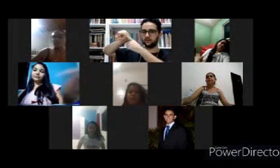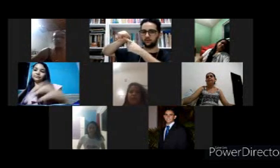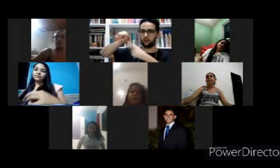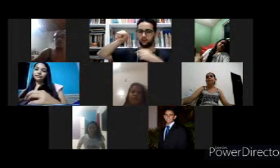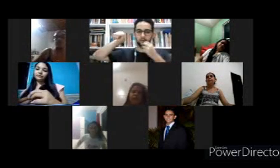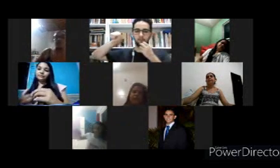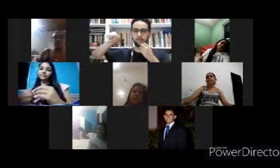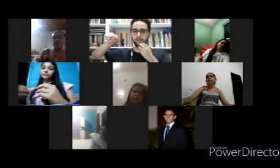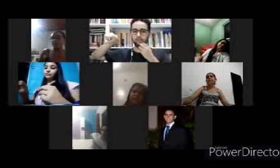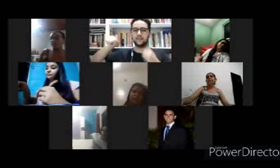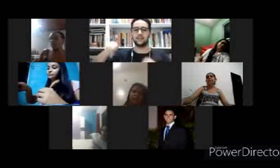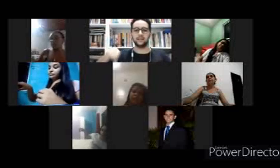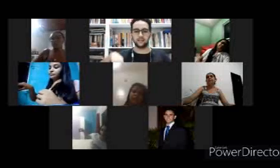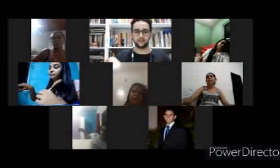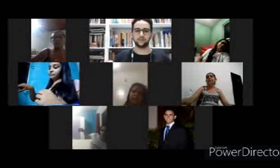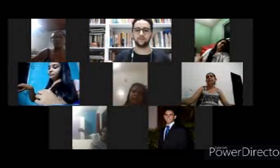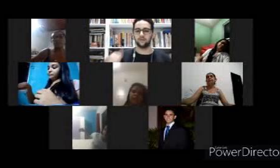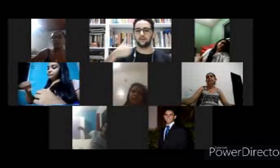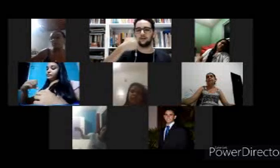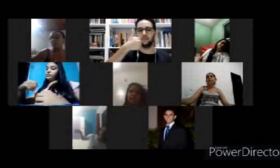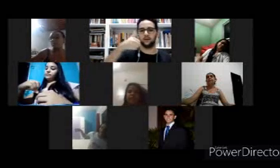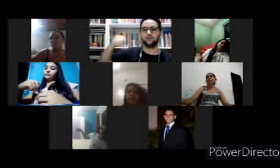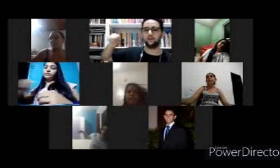ver o 9. E? Isso.